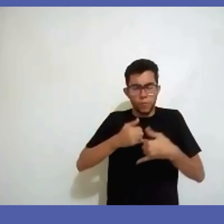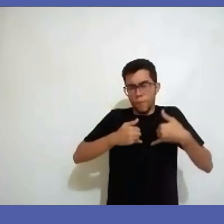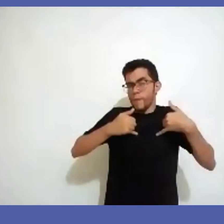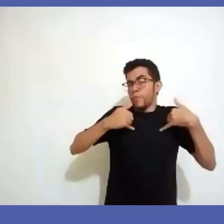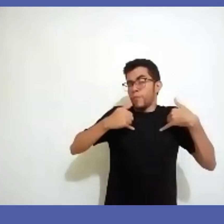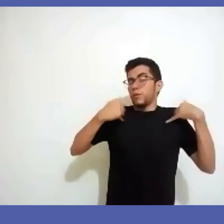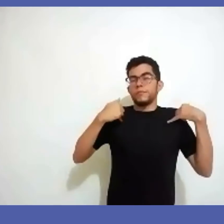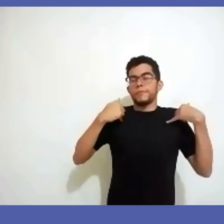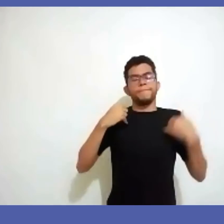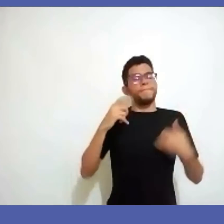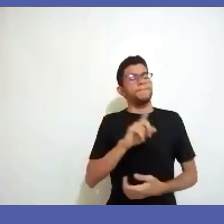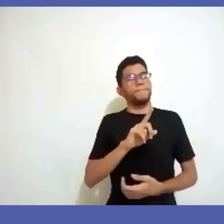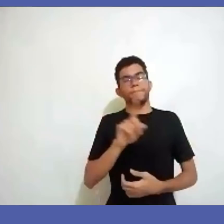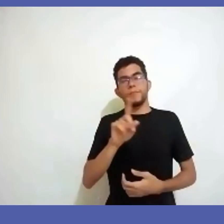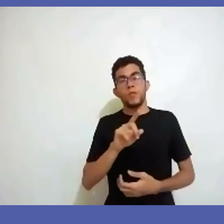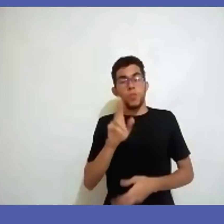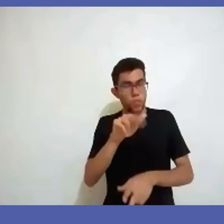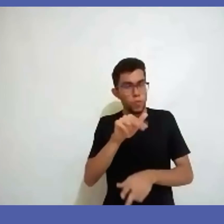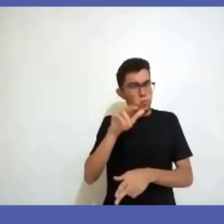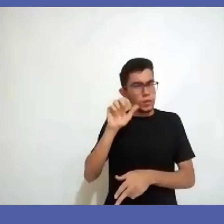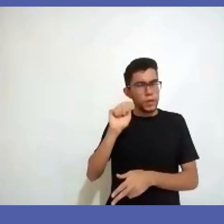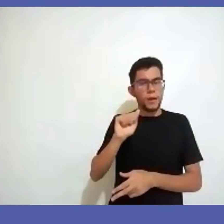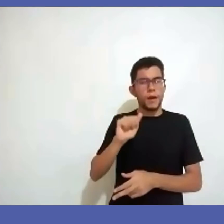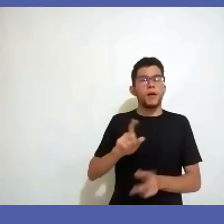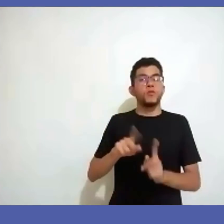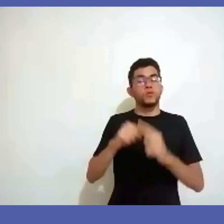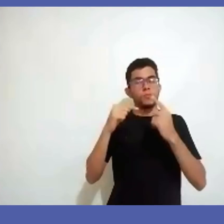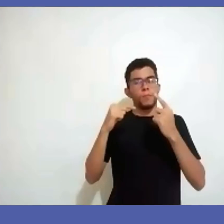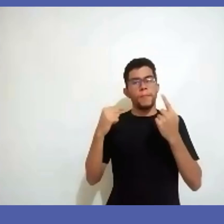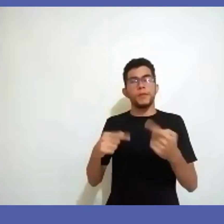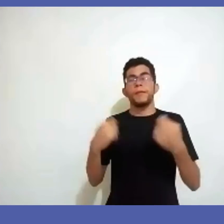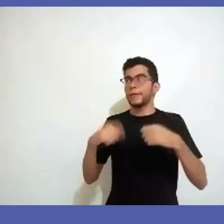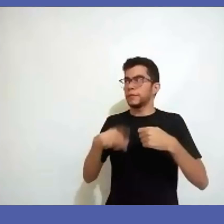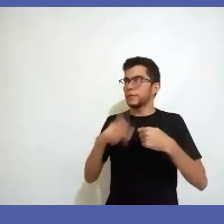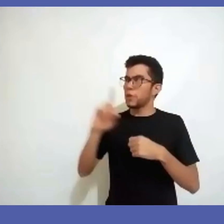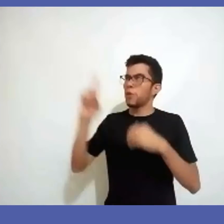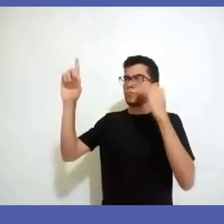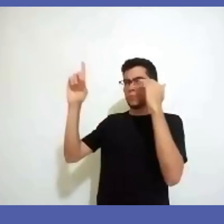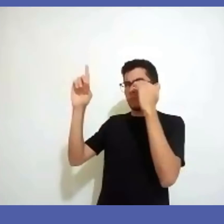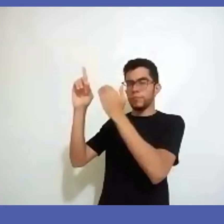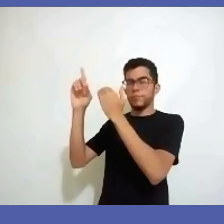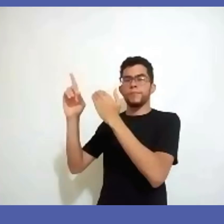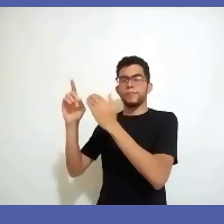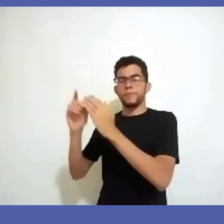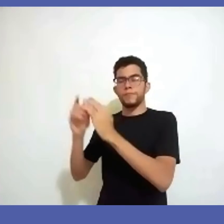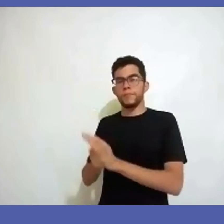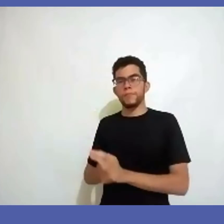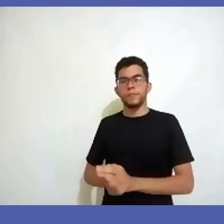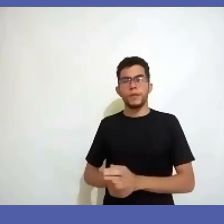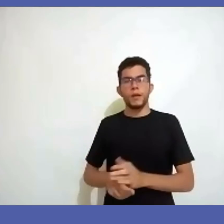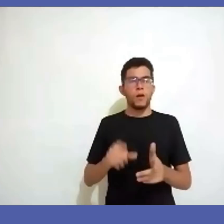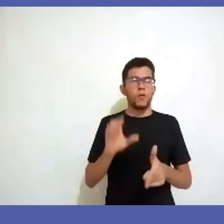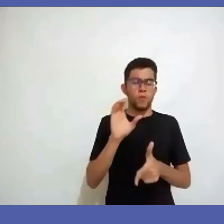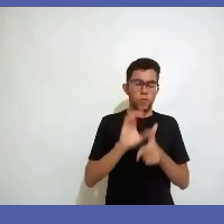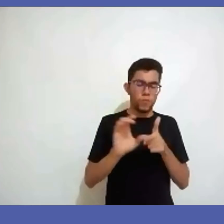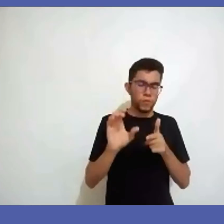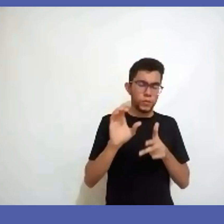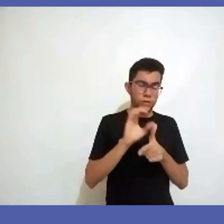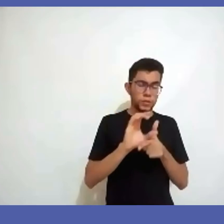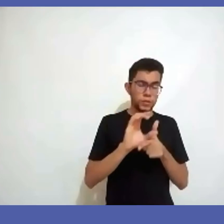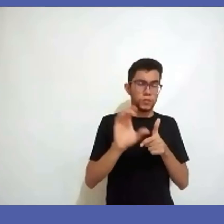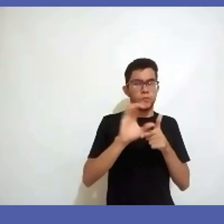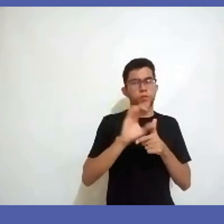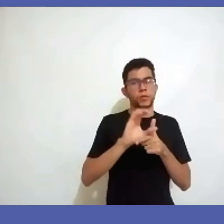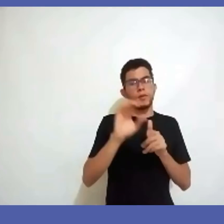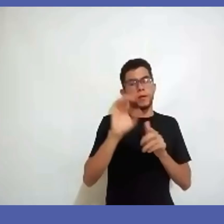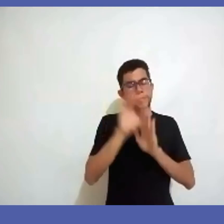somos capazes de fazer alguma coisa. 2 Coríntios 3, Paulo fala, não que por nós mesmos